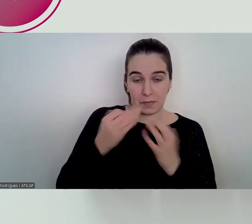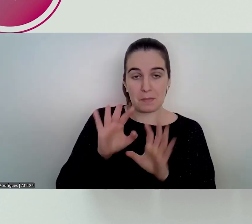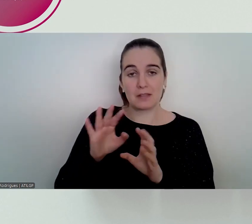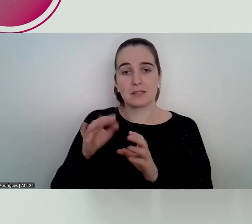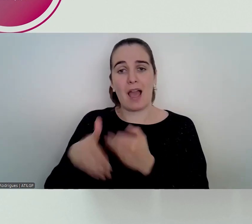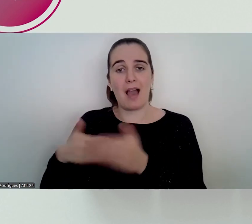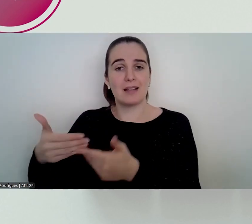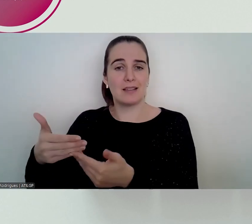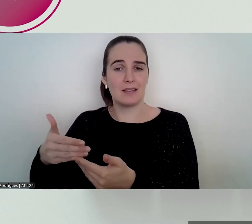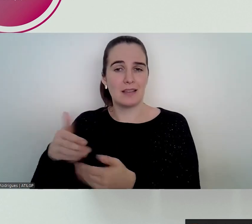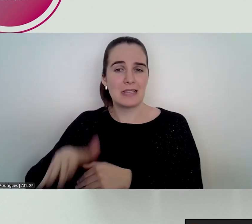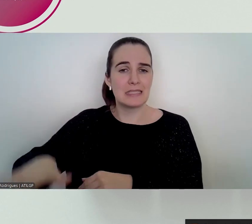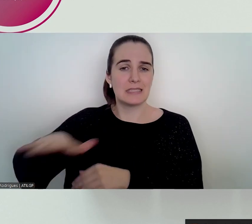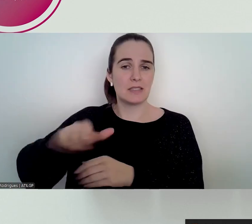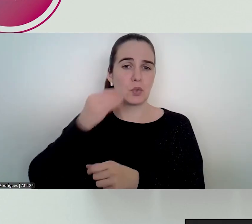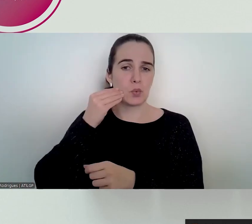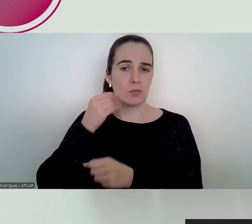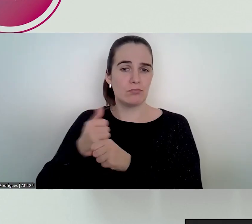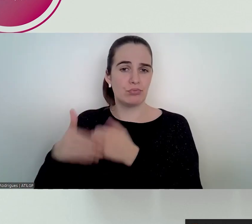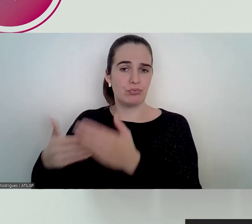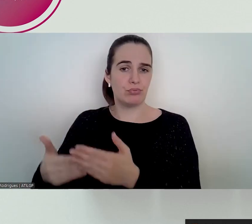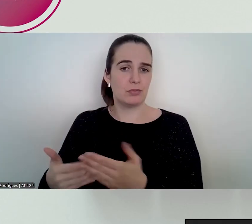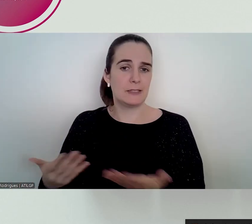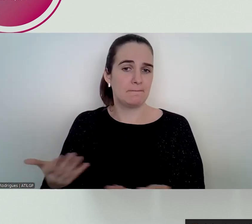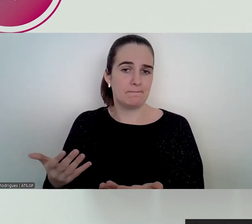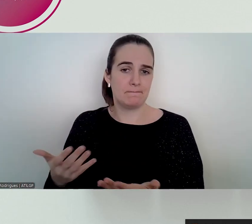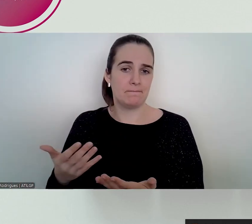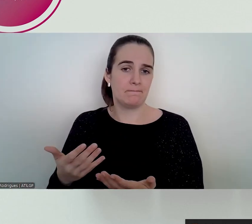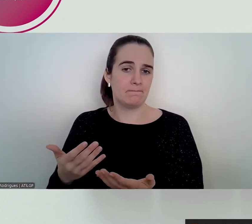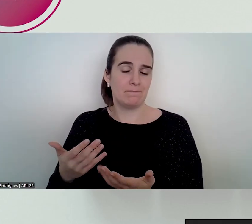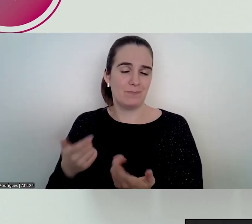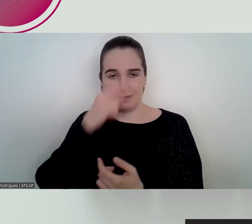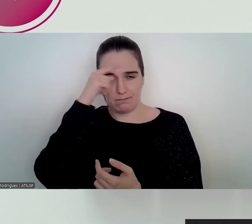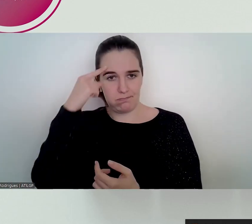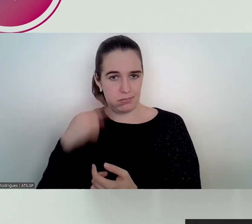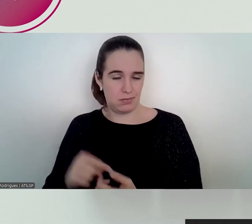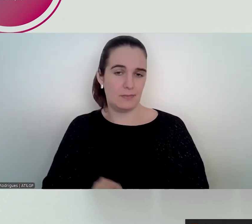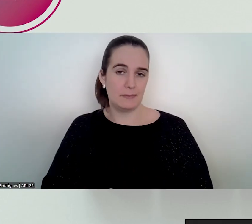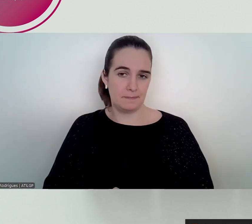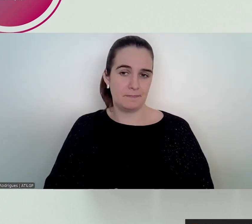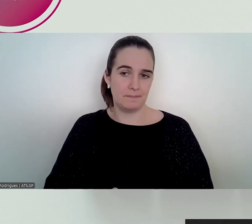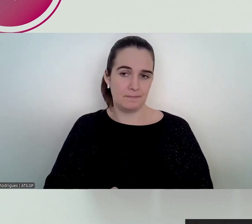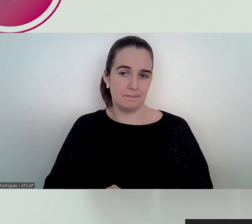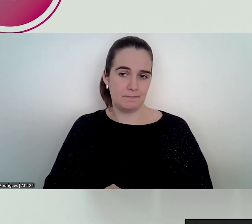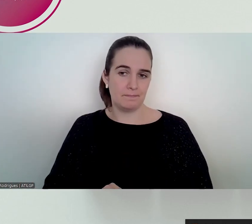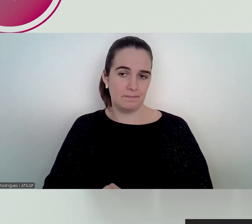da accountability torna-se mais difícil de